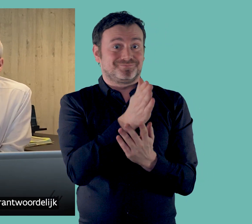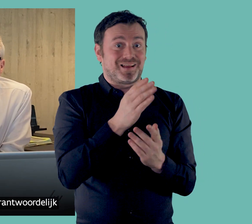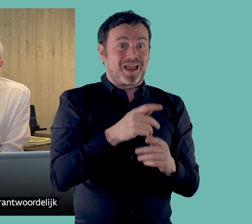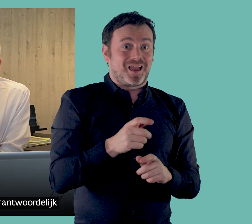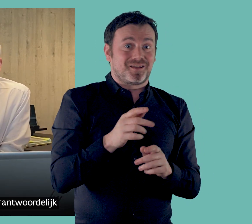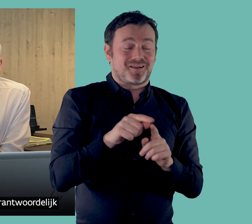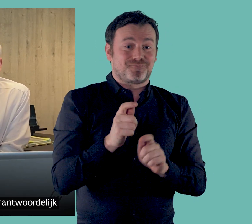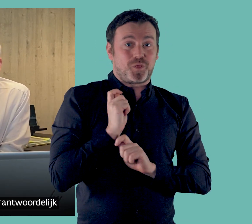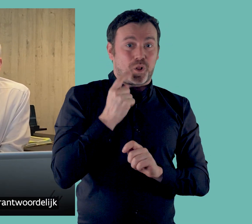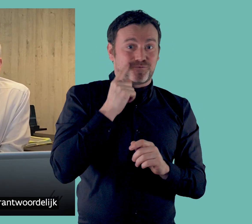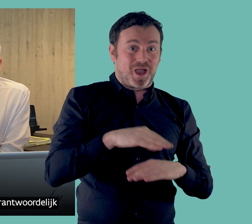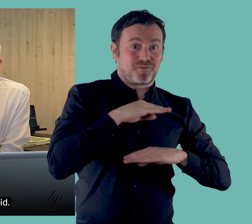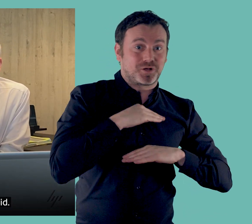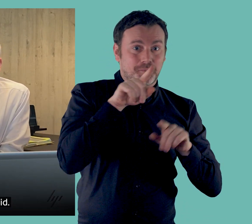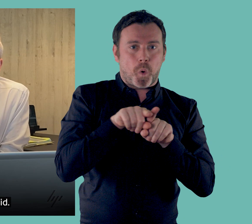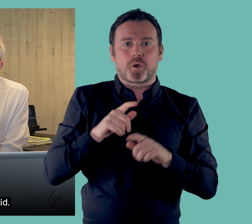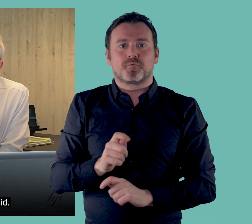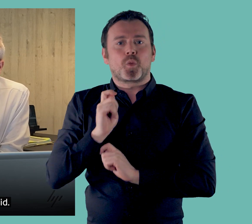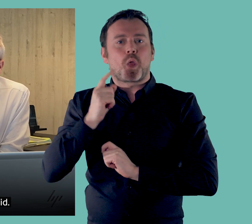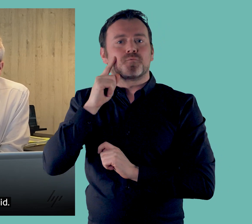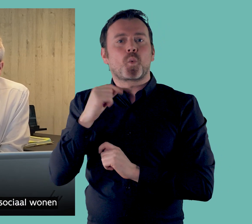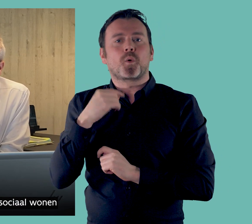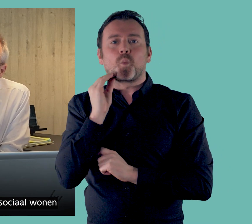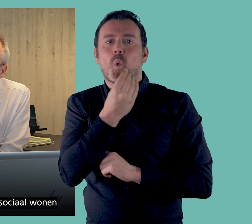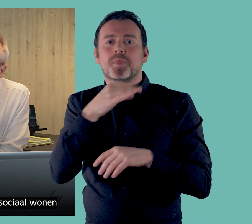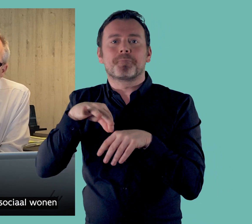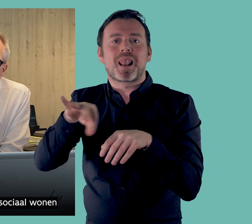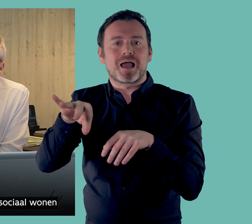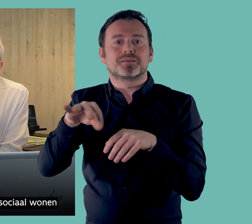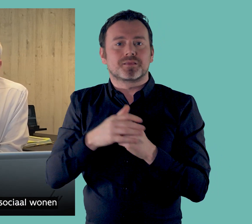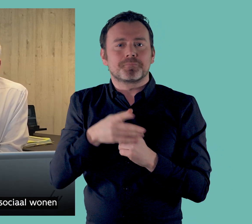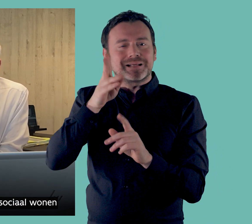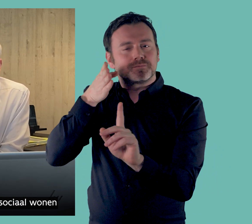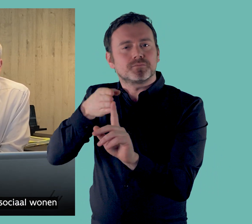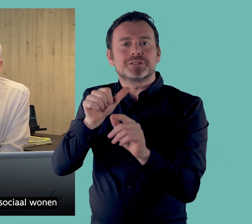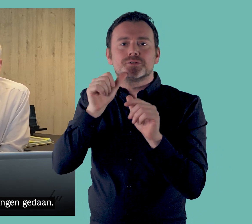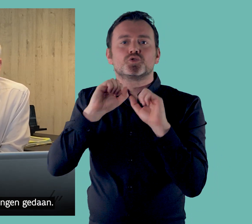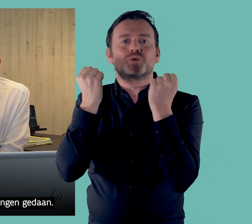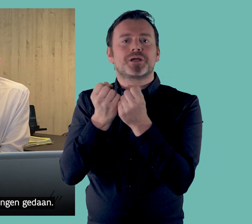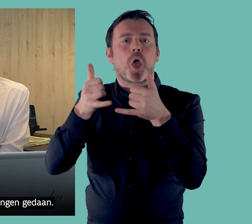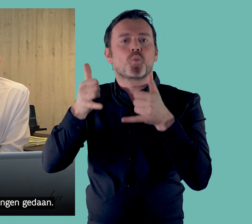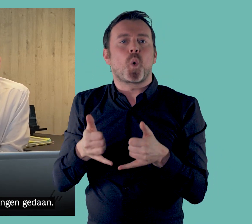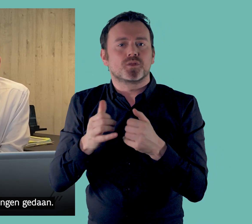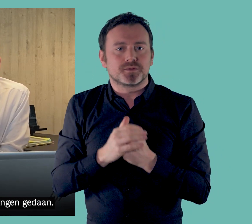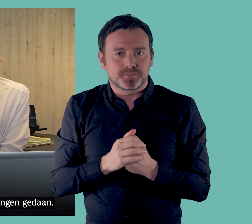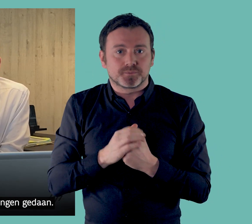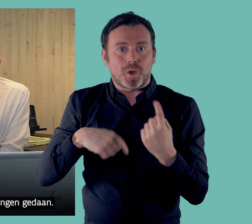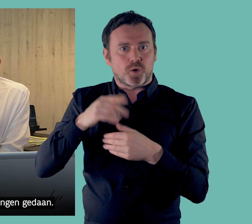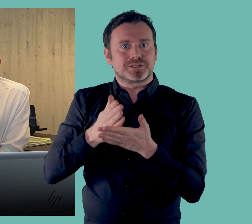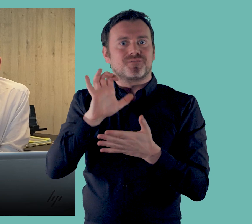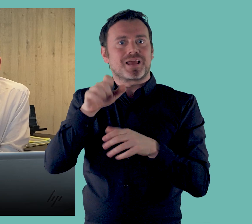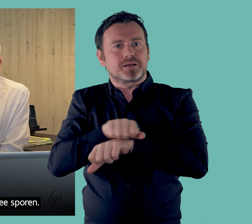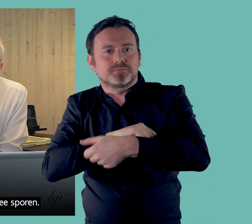maar daarnaast ben ik ook verantwoordelijk voor het woonbeleid. En dan meer specifiek binnen sociaal wonen hebben we heel wat inspanningen gedaan.